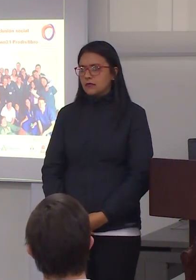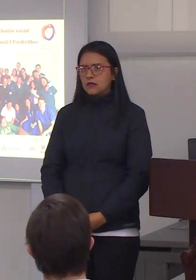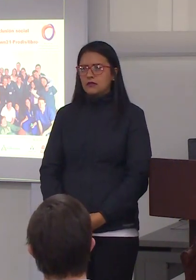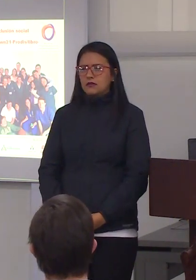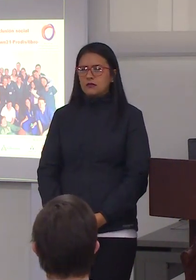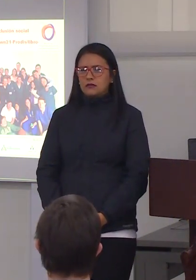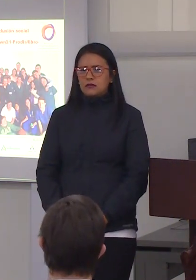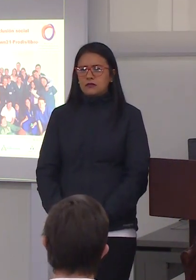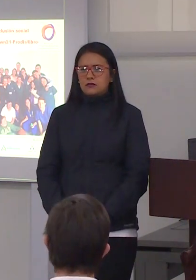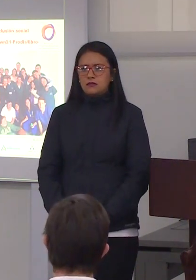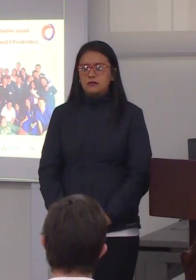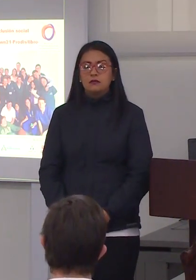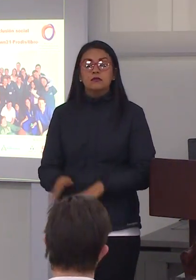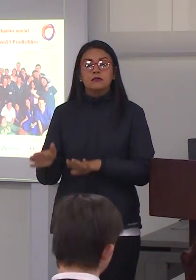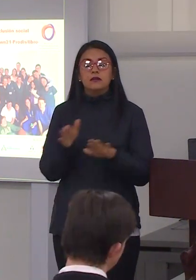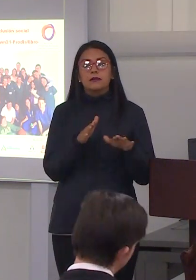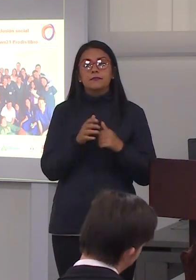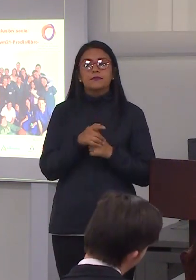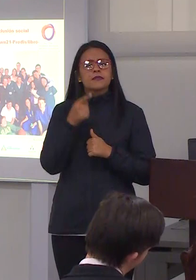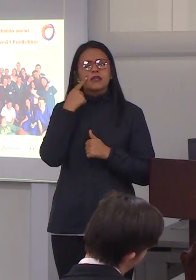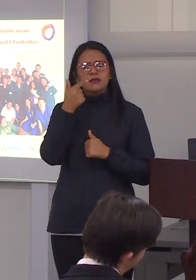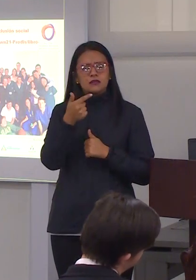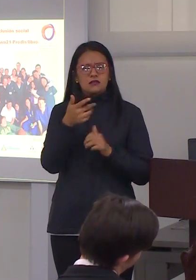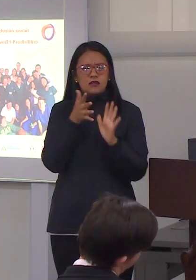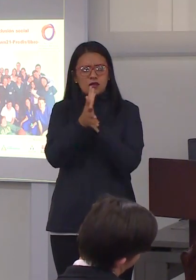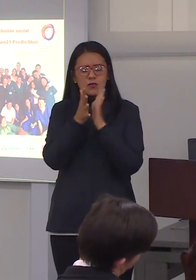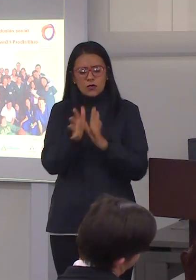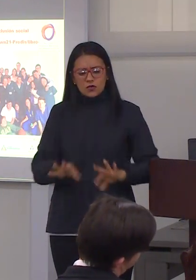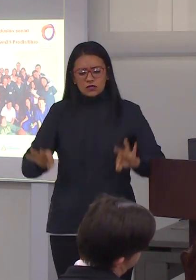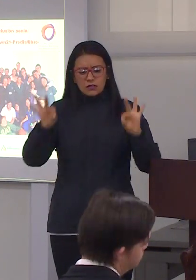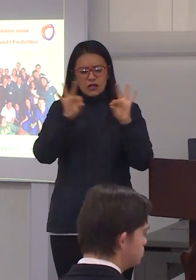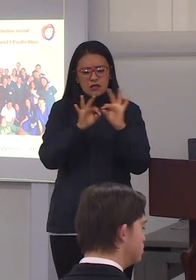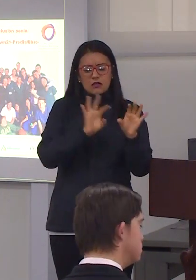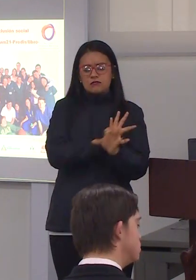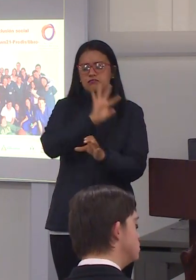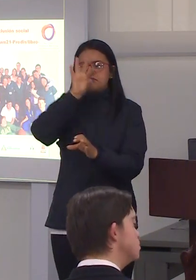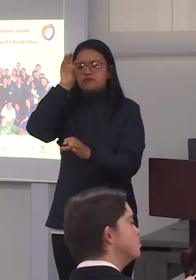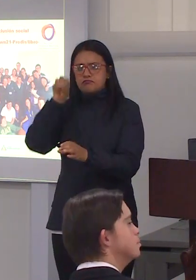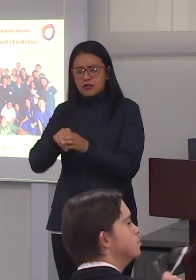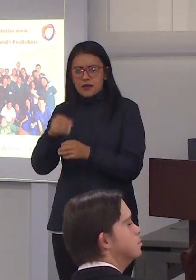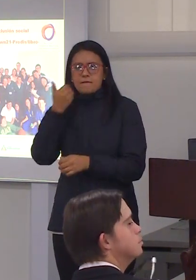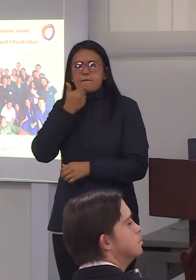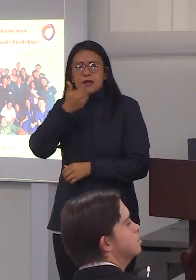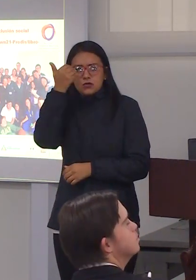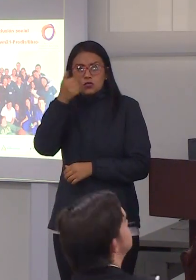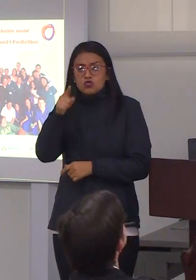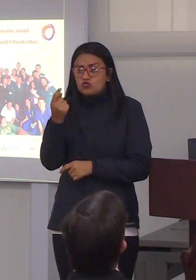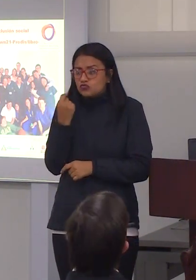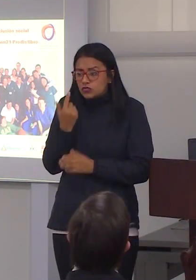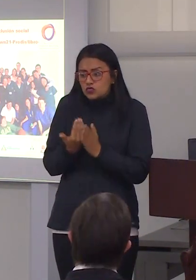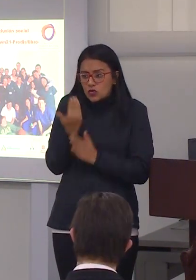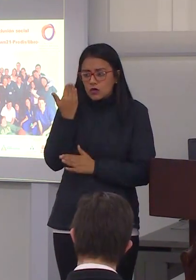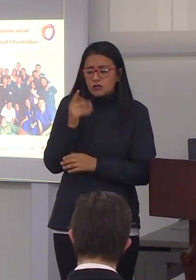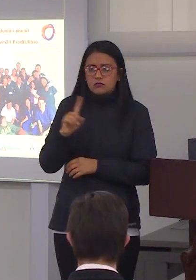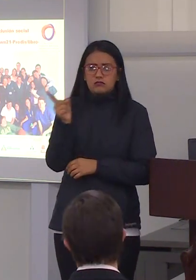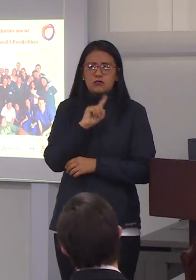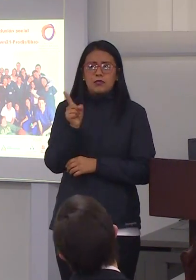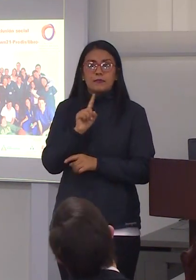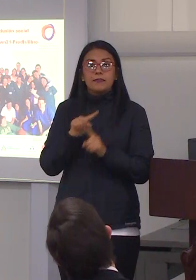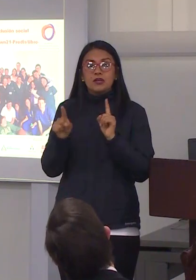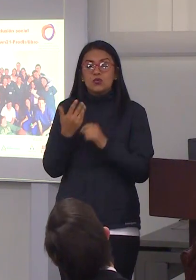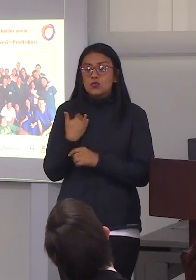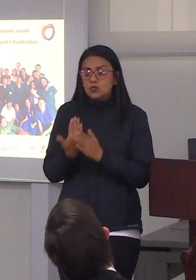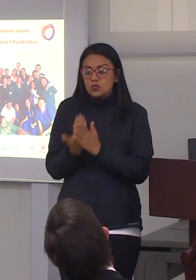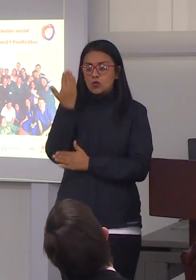Sobra decir aquí y hablar de la importancia de los programas de transición a la vida adulta en el mundo, esto no es nuevo, sin embargo lo que es